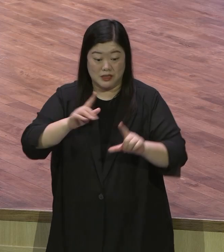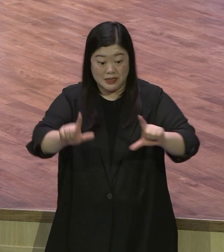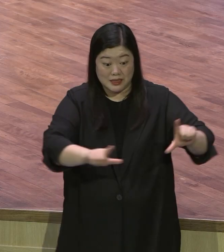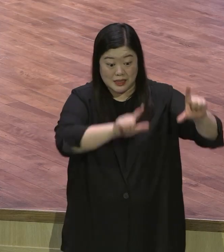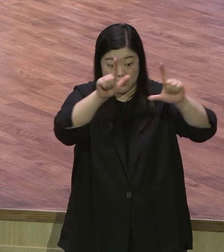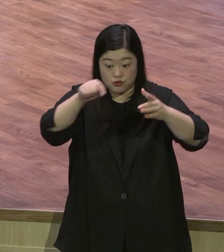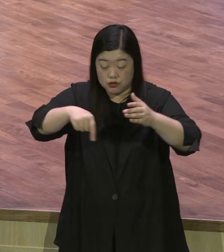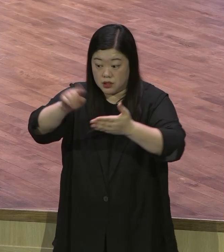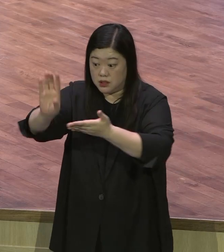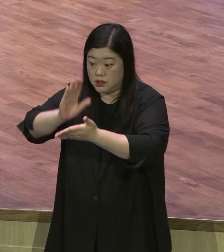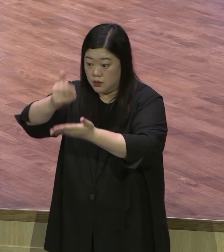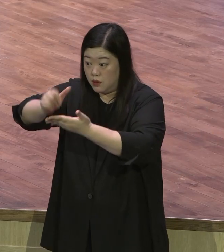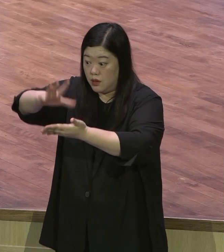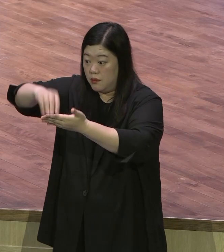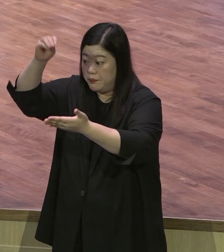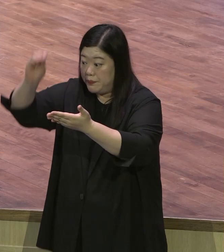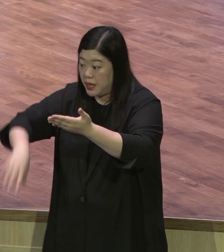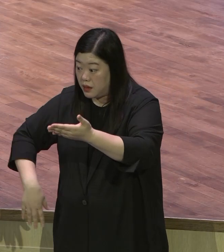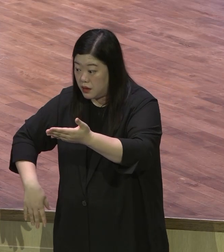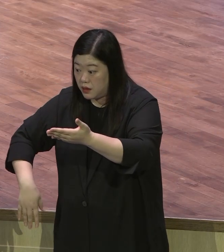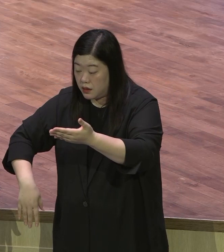없다는 얘기예요, 지금.